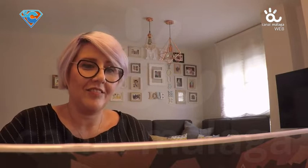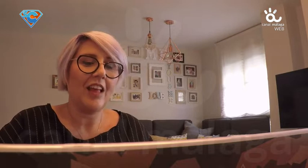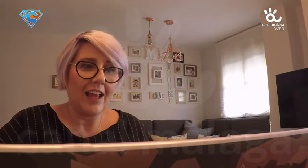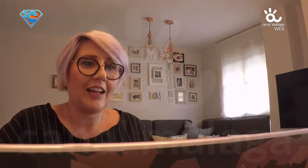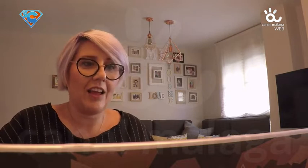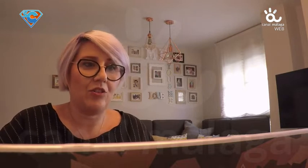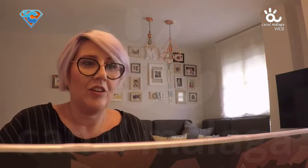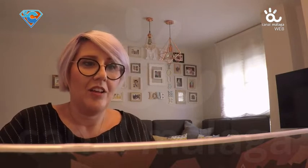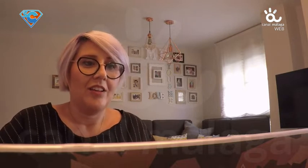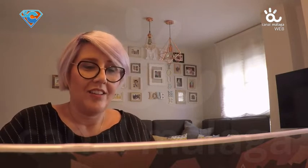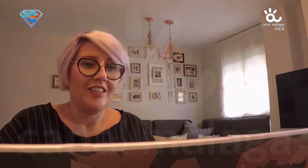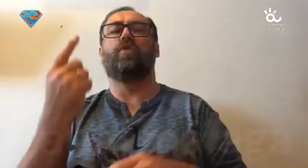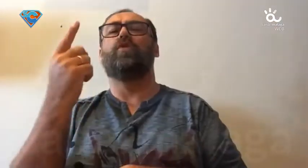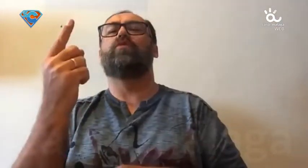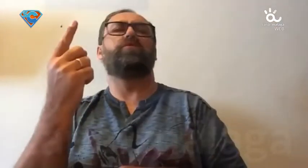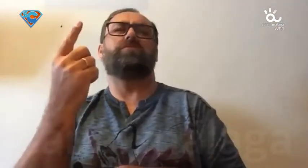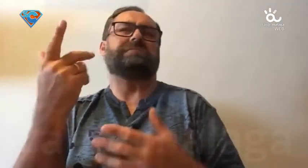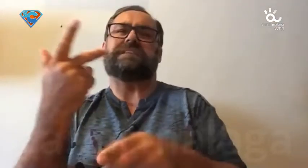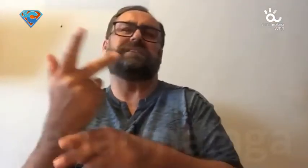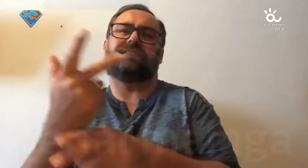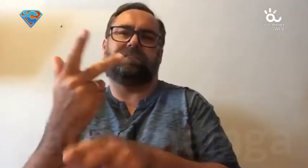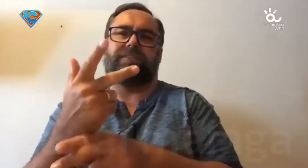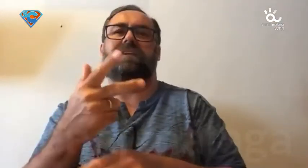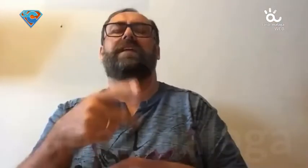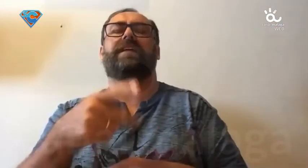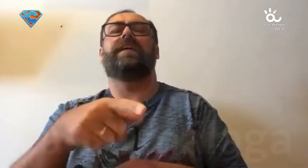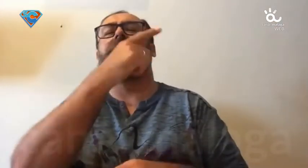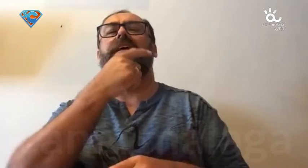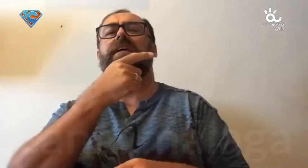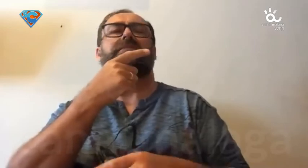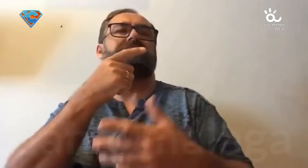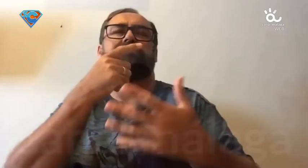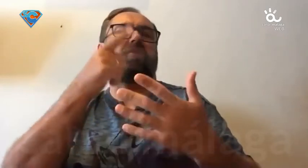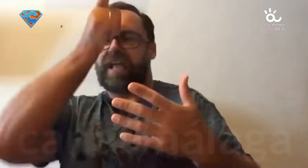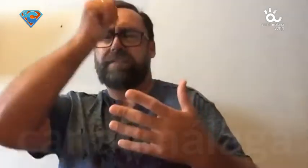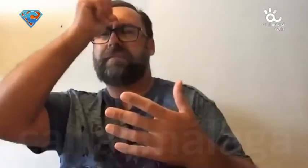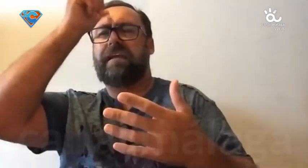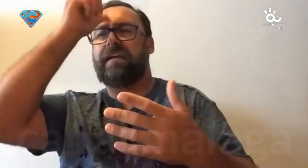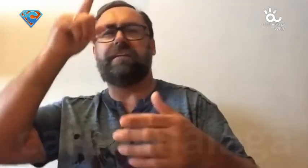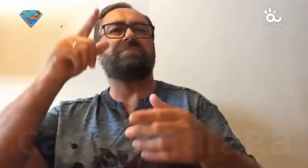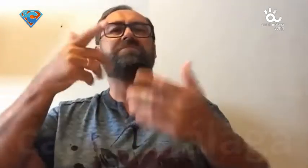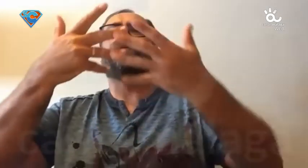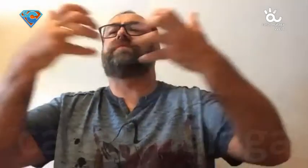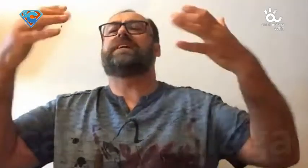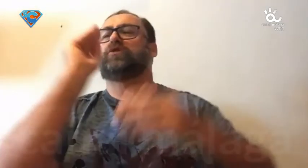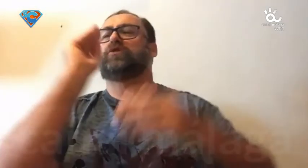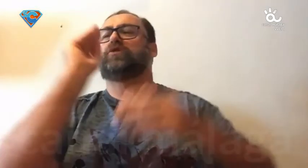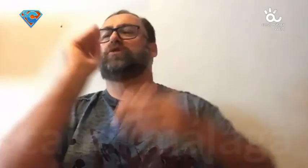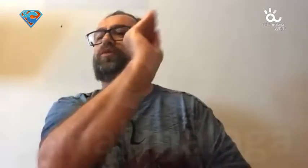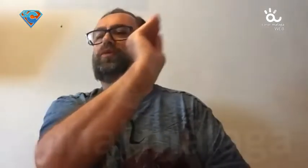Claro, Para dar una pincelada, un ejemplo, un chiste. un